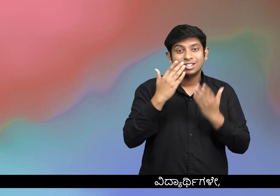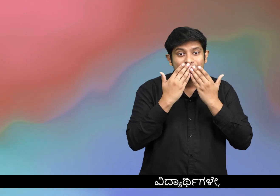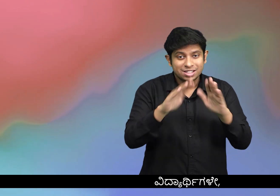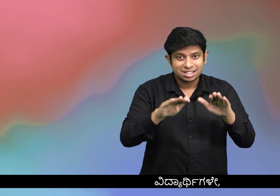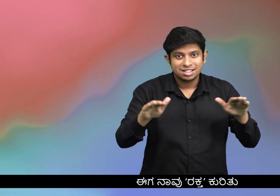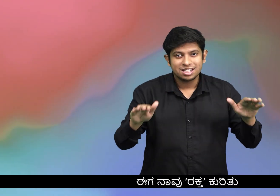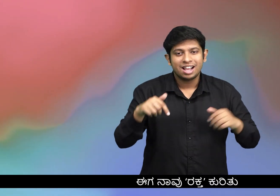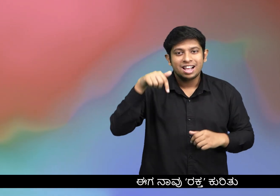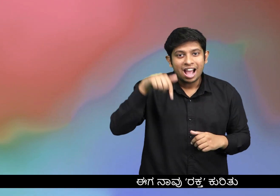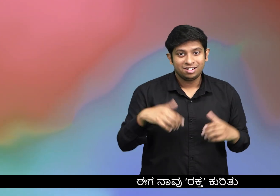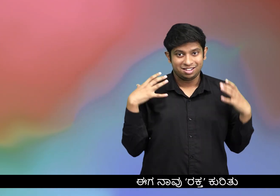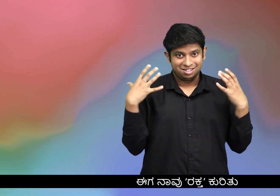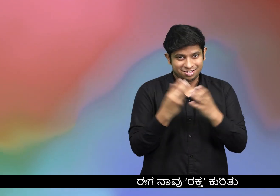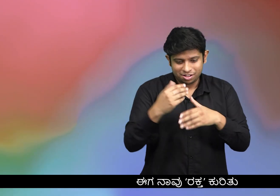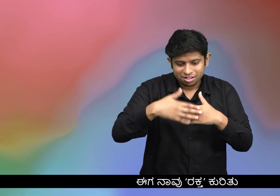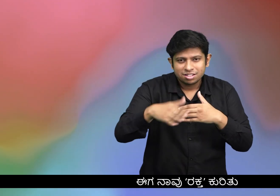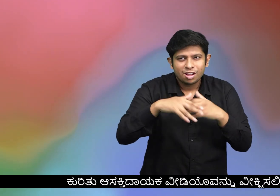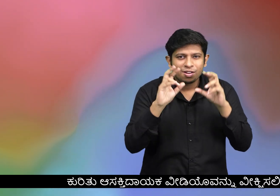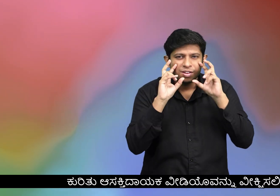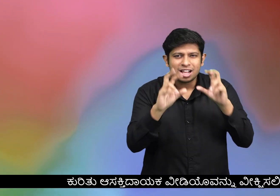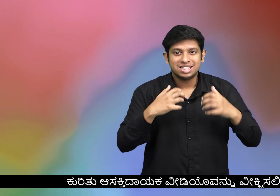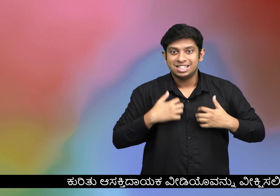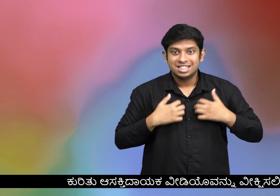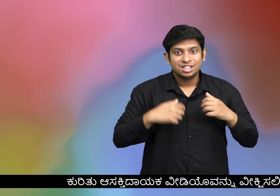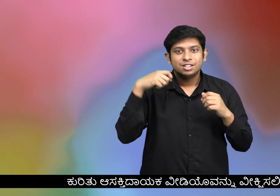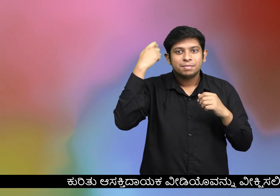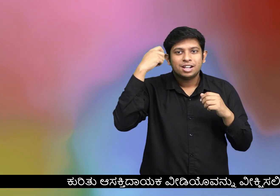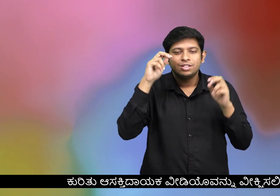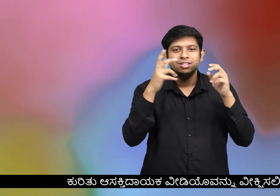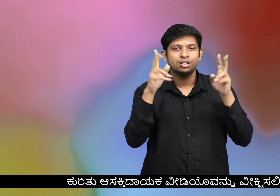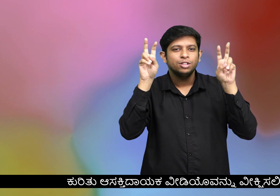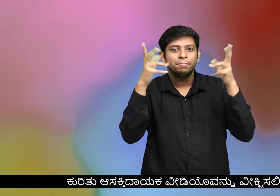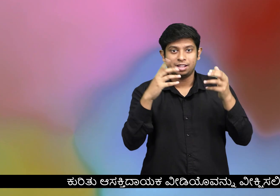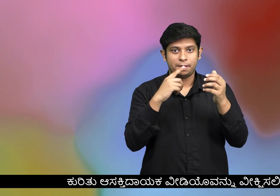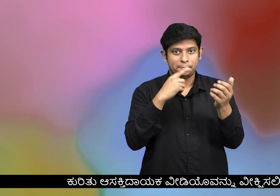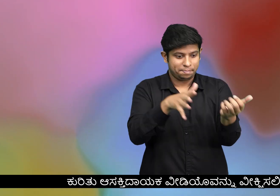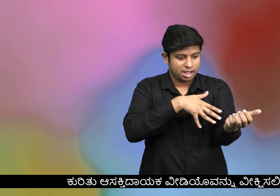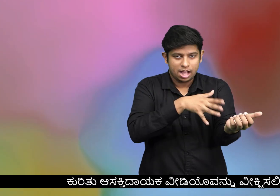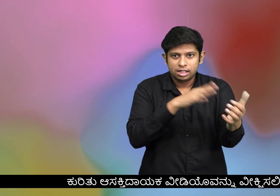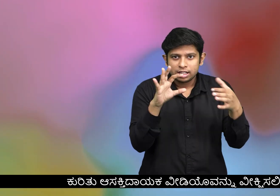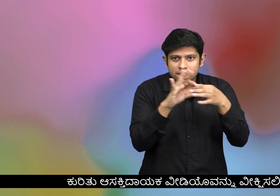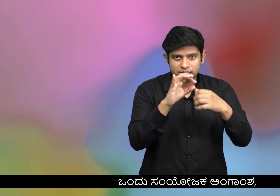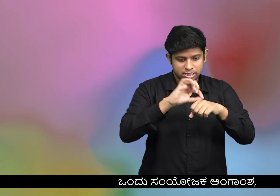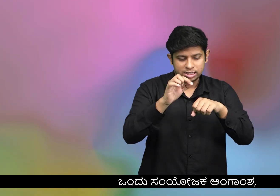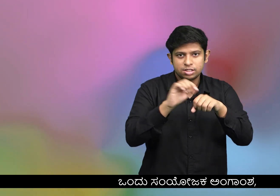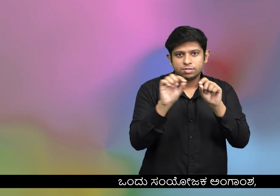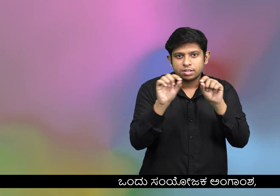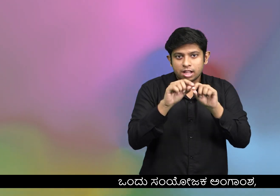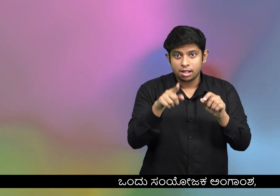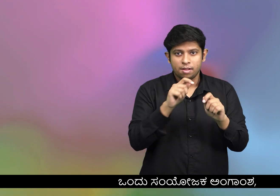ವಿದ್ಯಾರ್ಥಿಗಳೇ, ಈಗ ನಾವು ರಕ್ತ ಕುರಿತು ಆಸಕ್ತಿದಾಯಕ ವಿಡಿಯೋವನ್ನು ವೀಕ್ಷಿಸಲಿದ್ದೇವೆ. ಒಂದು ಸಂಯೋಜಕ